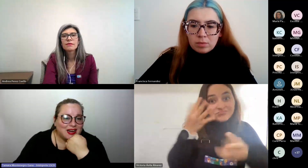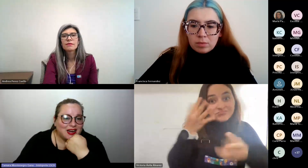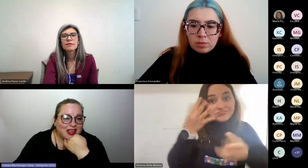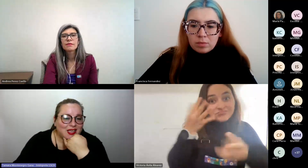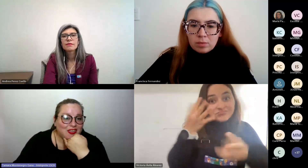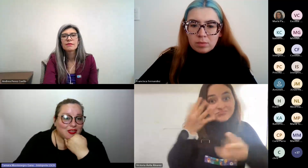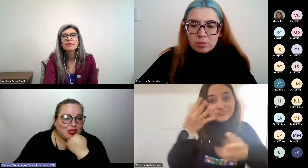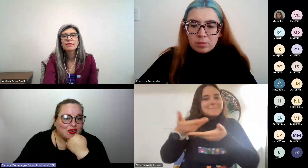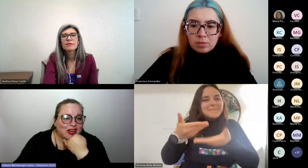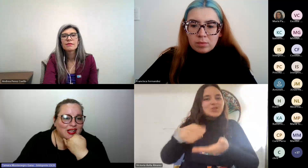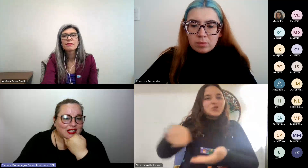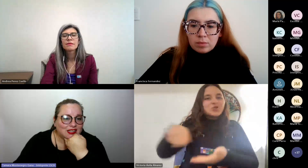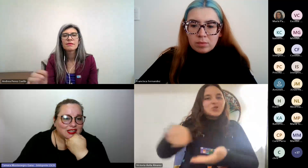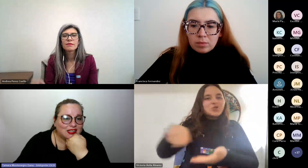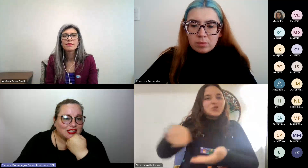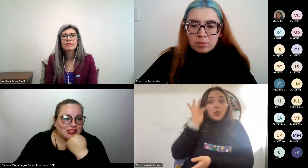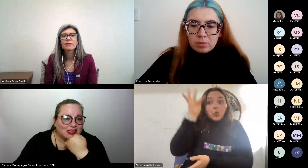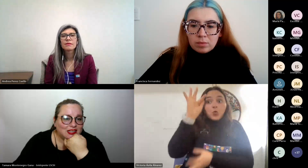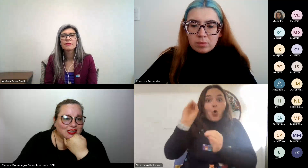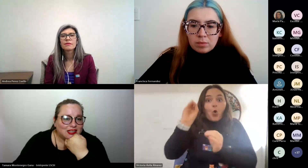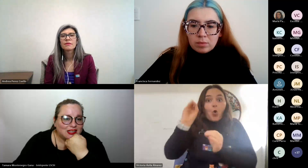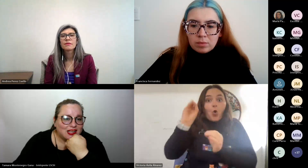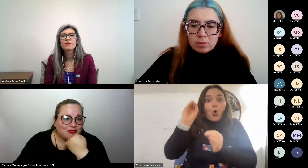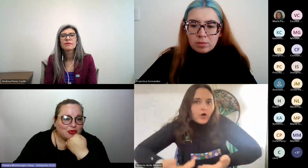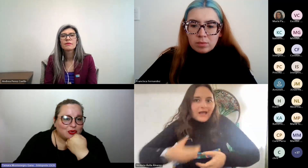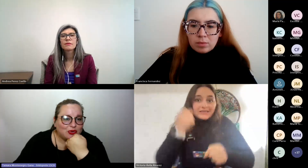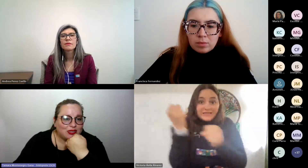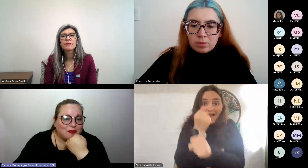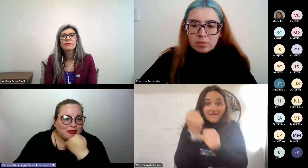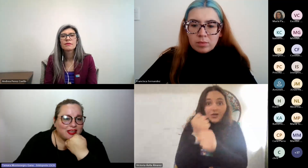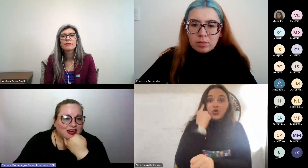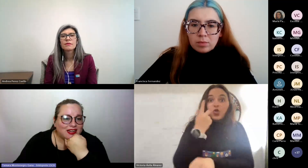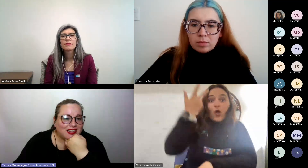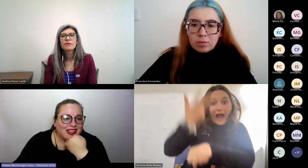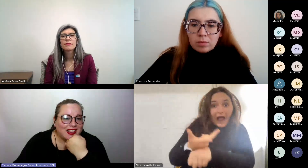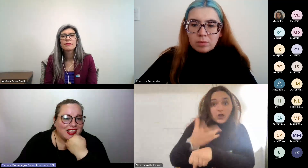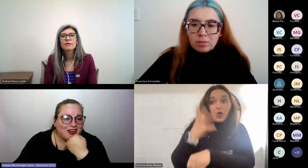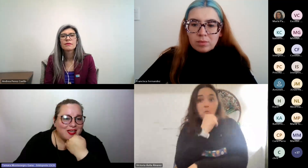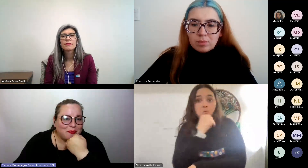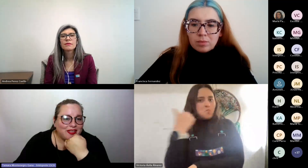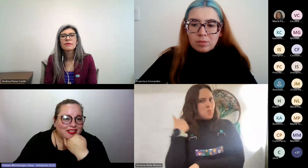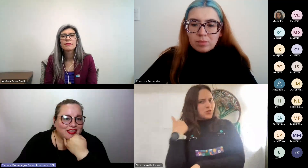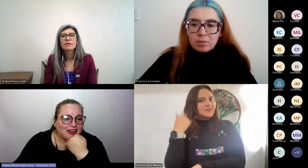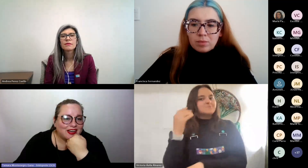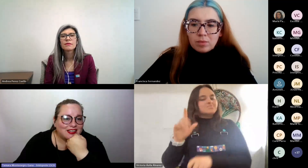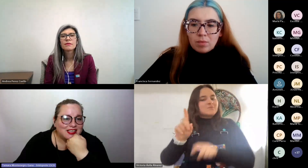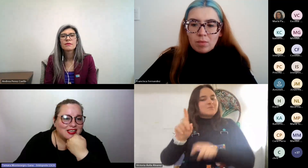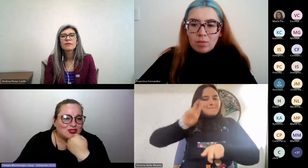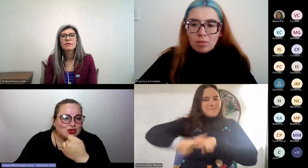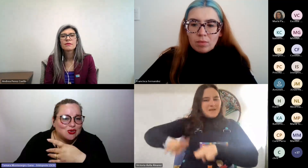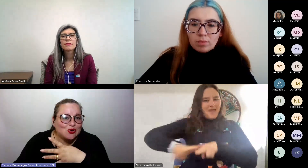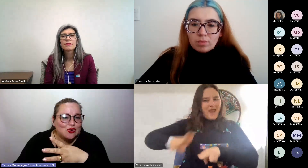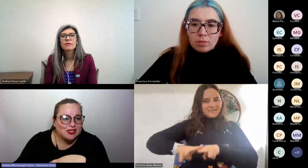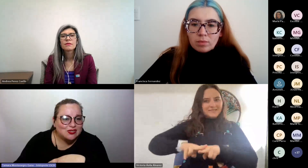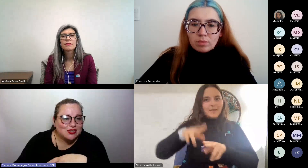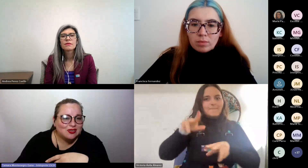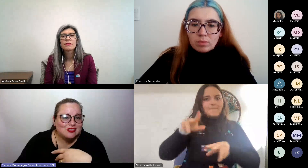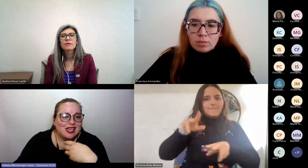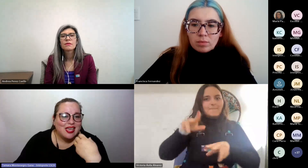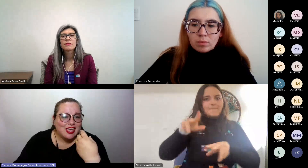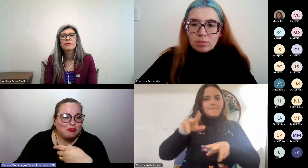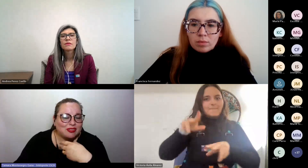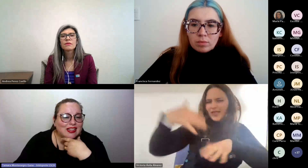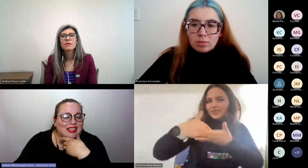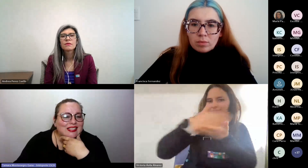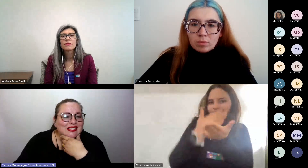personas que están viendo ahora, a futuro también desde ahora ya pueden trabajar, si hay sordos o no hay